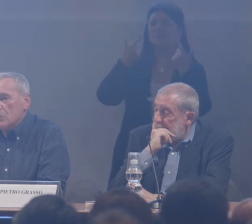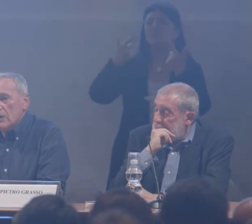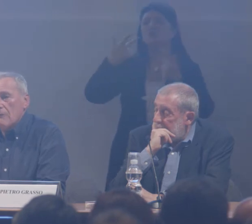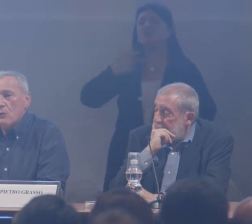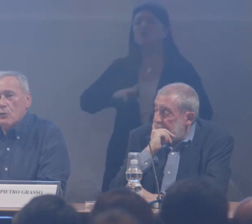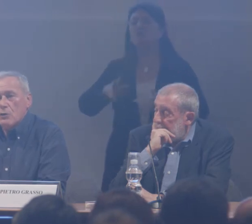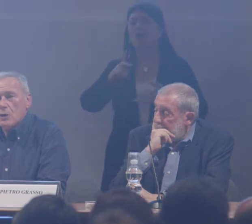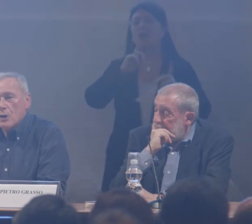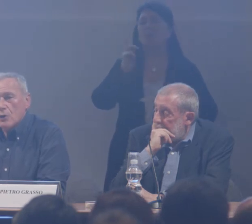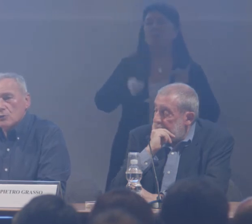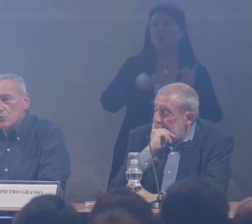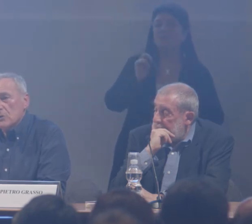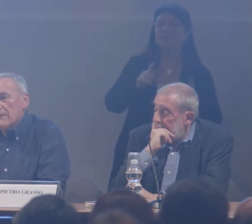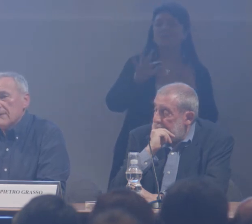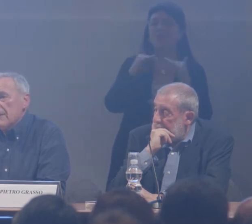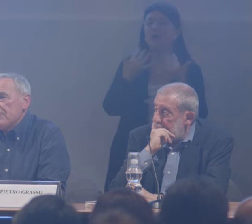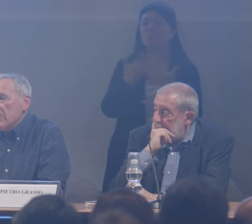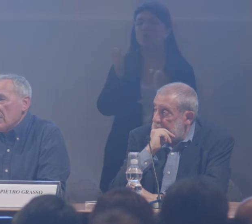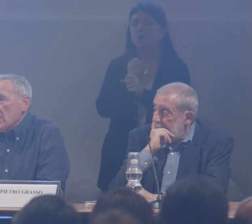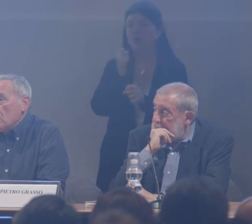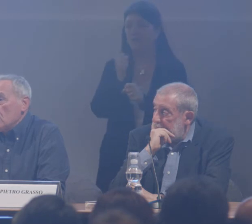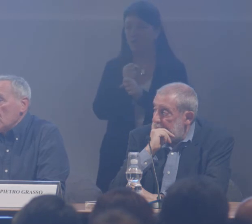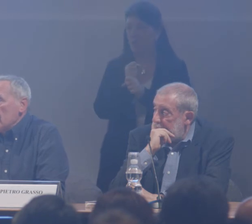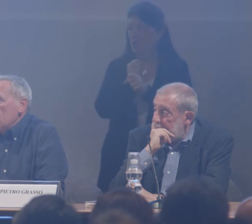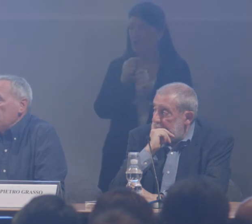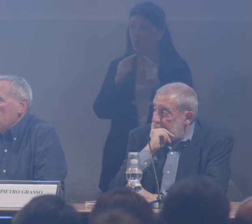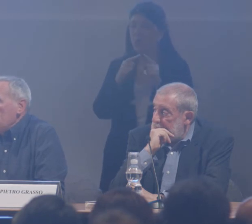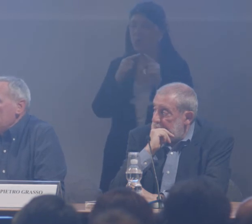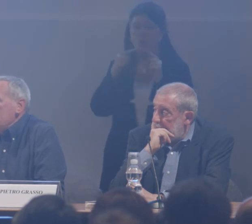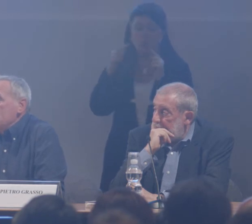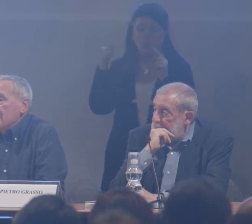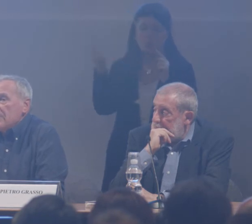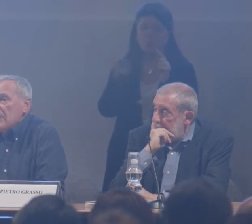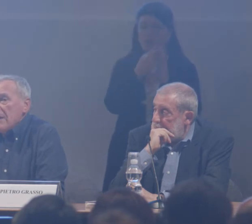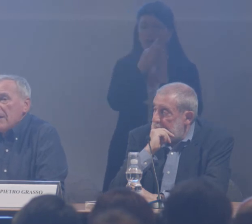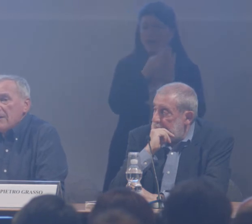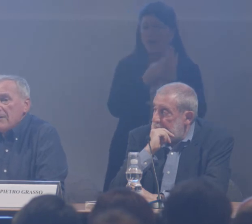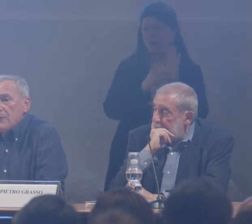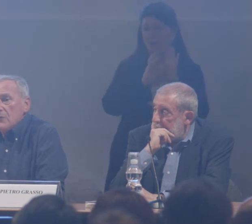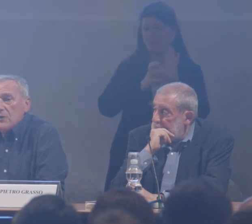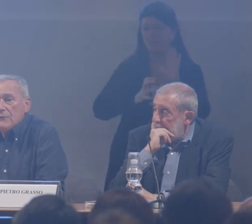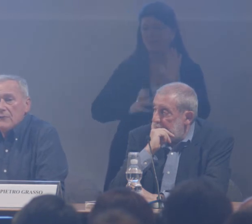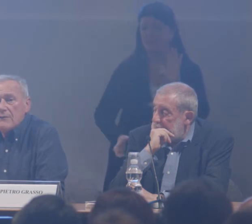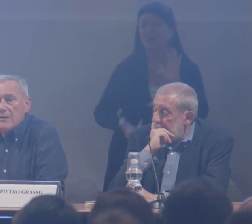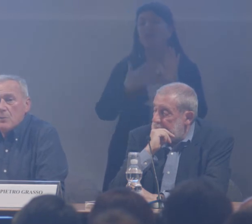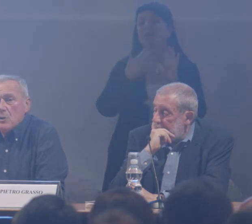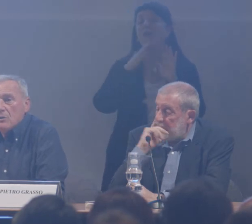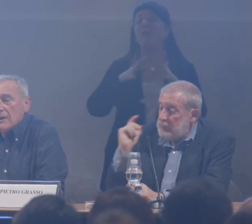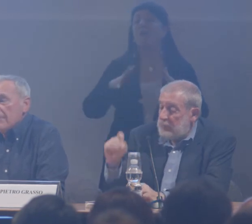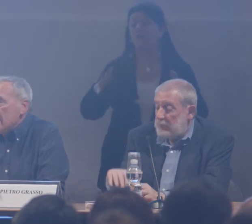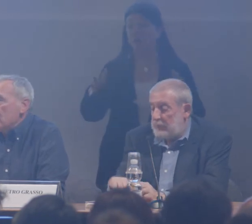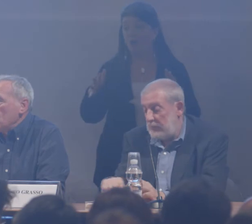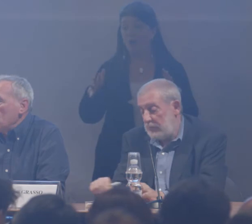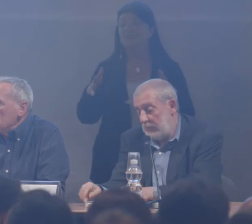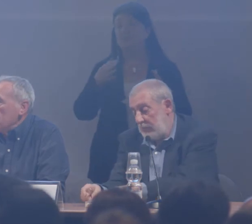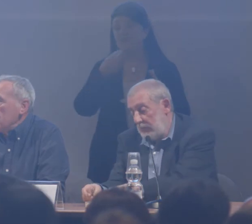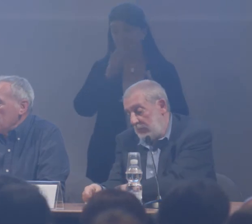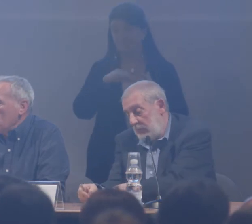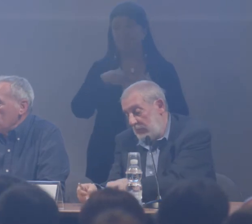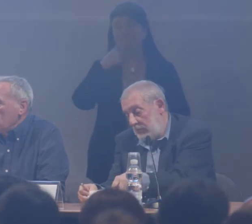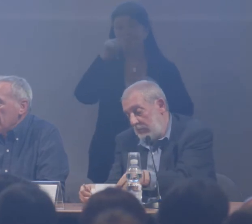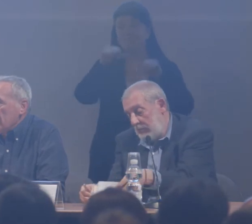col mondo del lavoro, con tutti questi elementi, forse avremmo cambiato